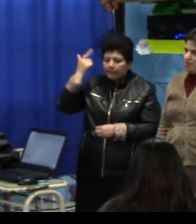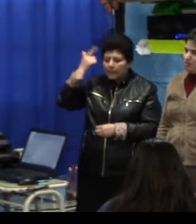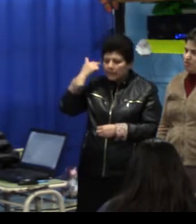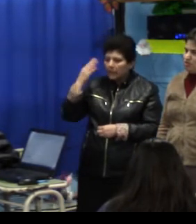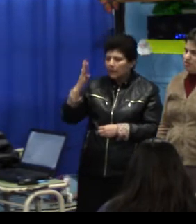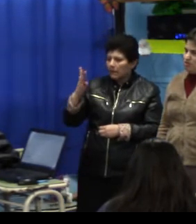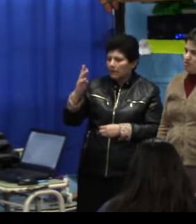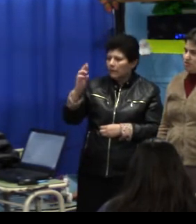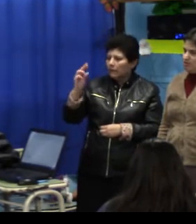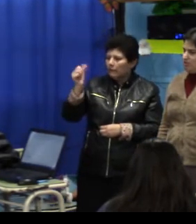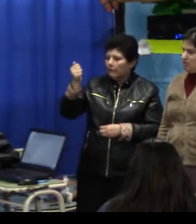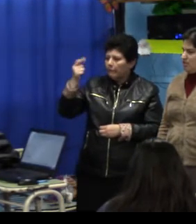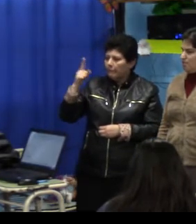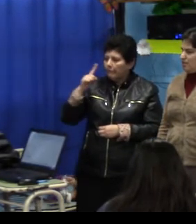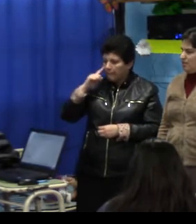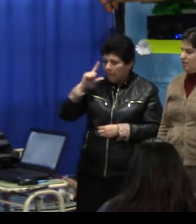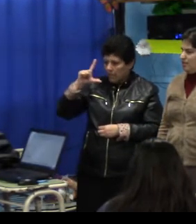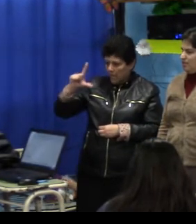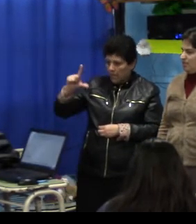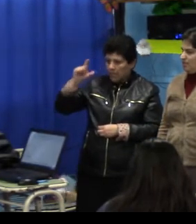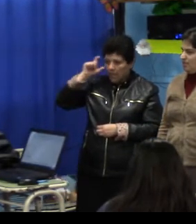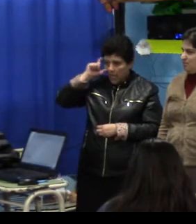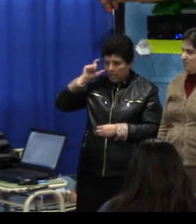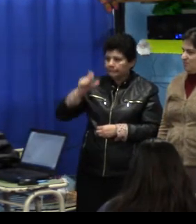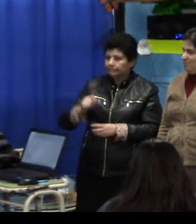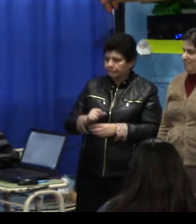siempre ha habido, ¿saben lo que es braille?